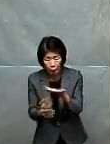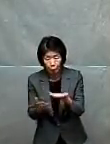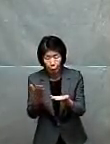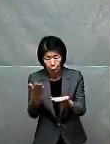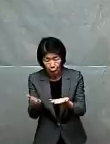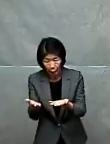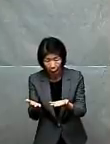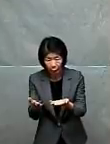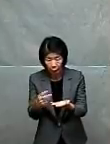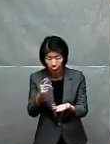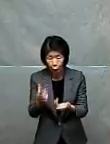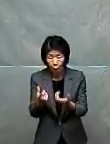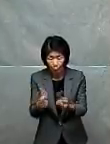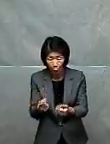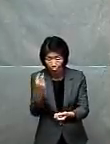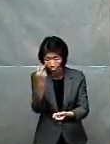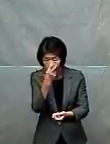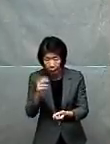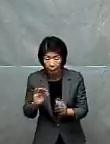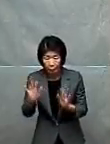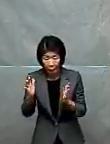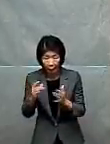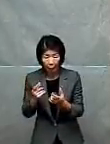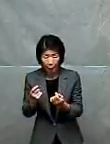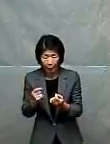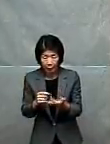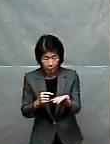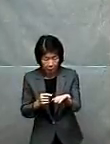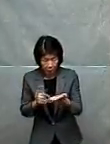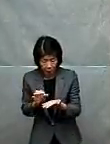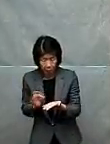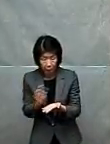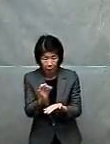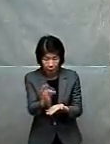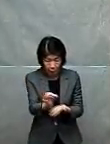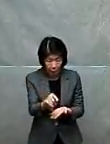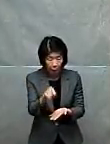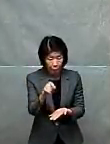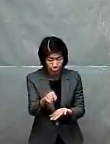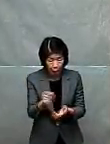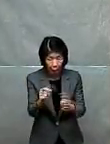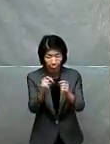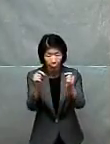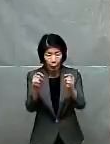どうかということも確認しないまま、支払いをしたという